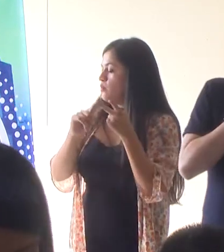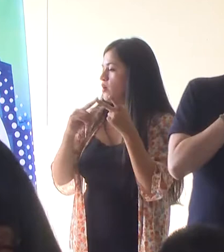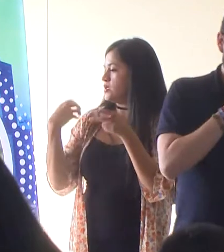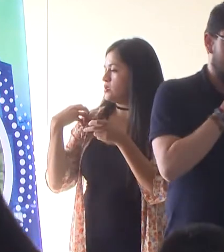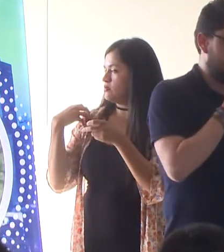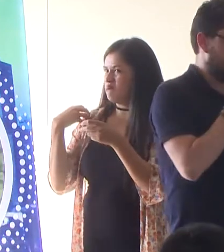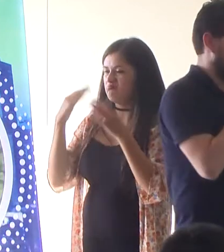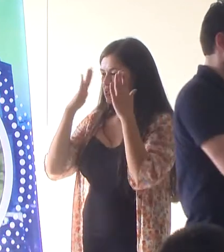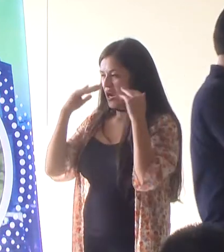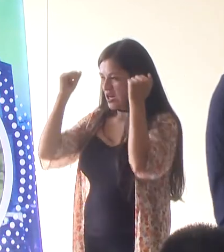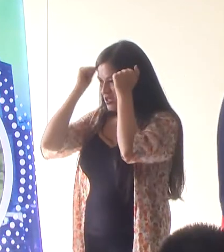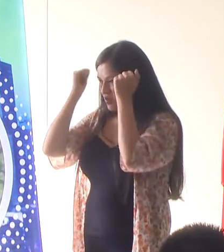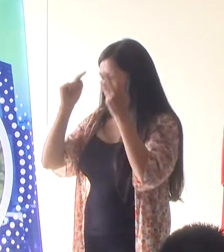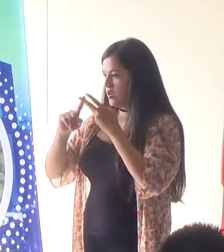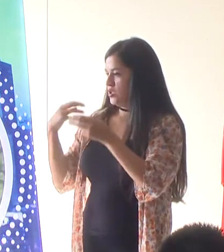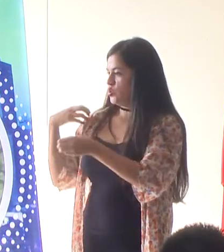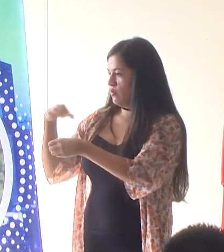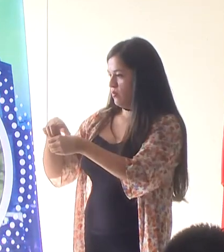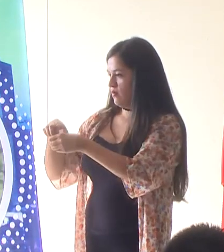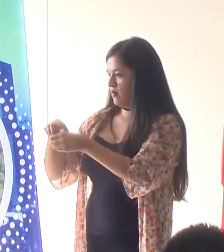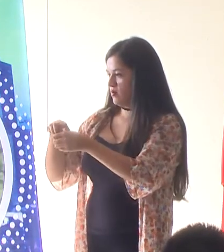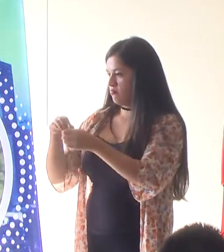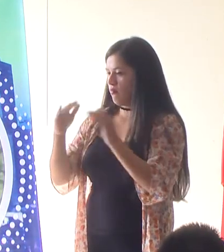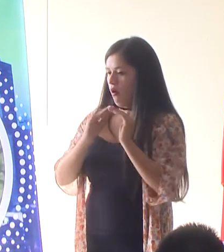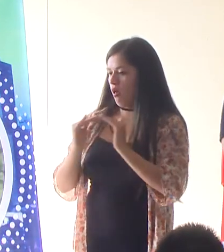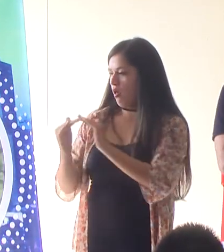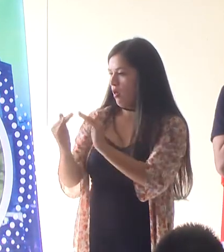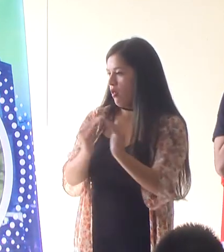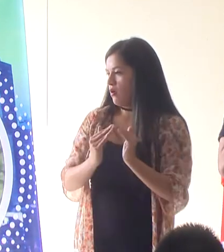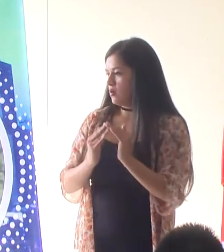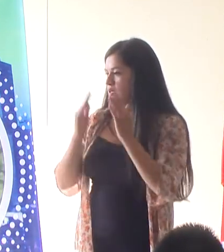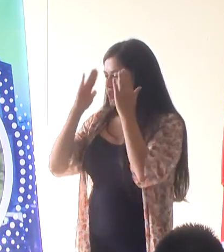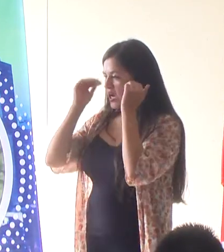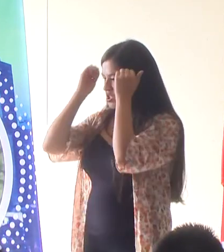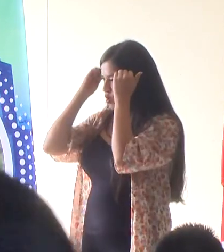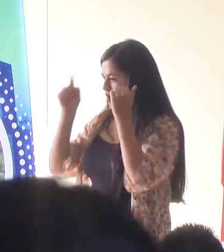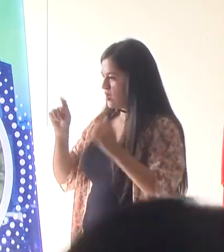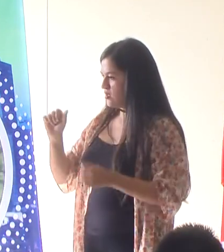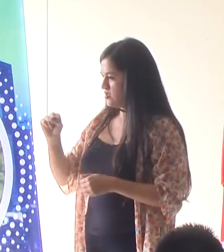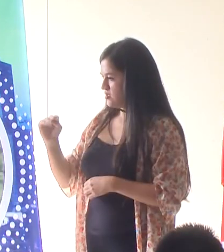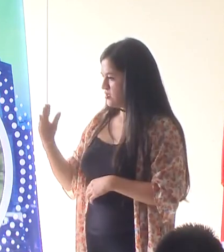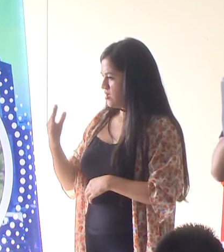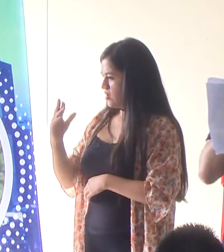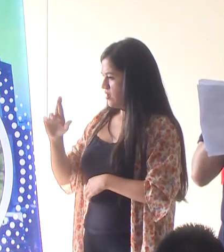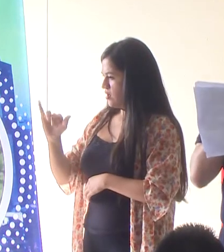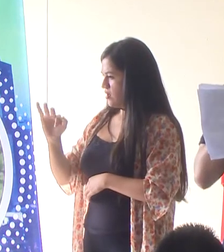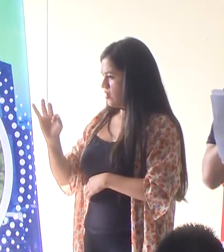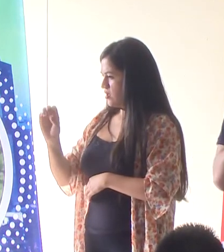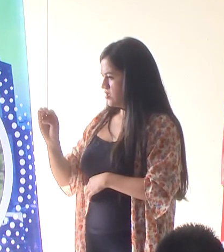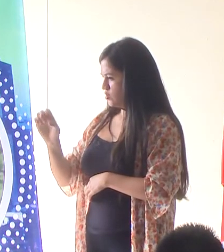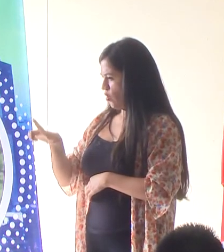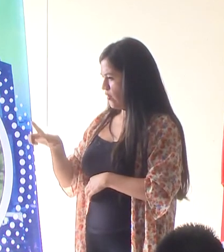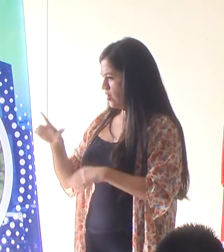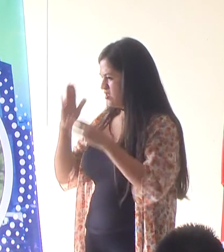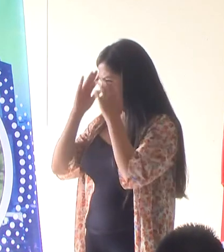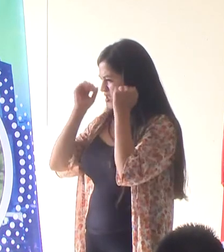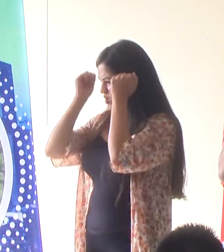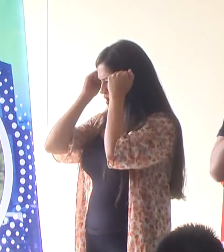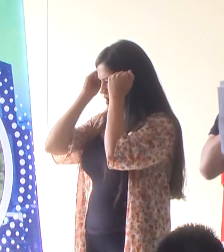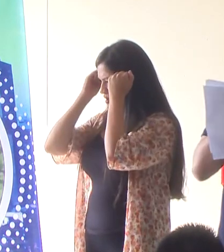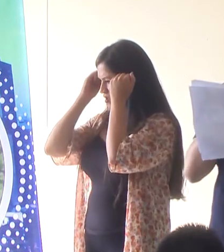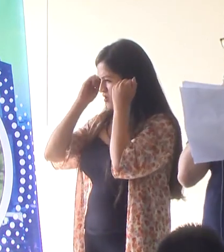cristóbal y ciudad bolívar viviendas en altura en suelos otro ahora las tres